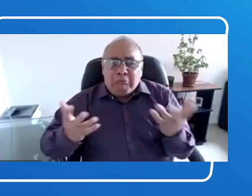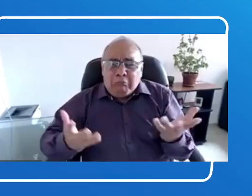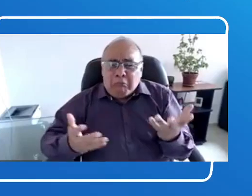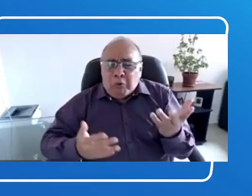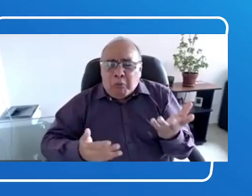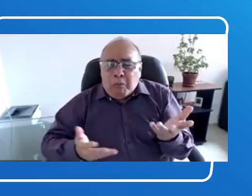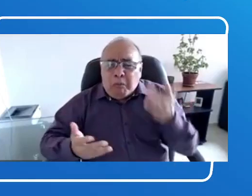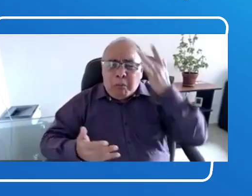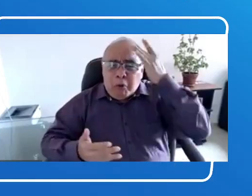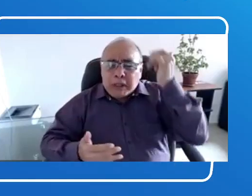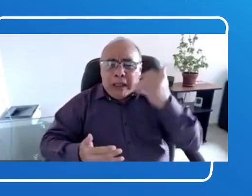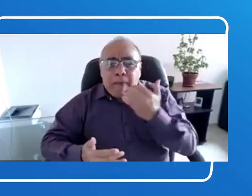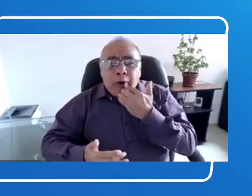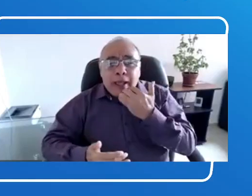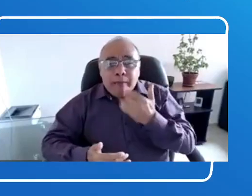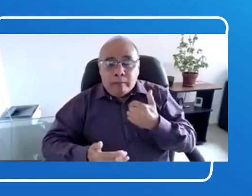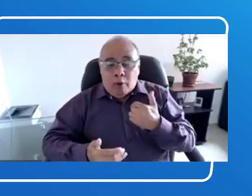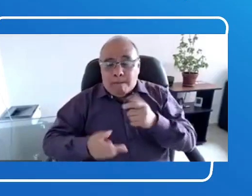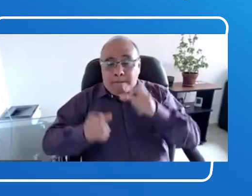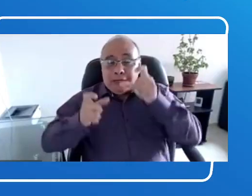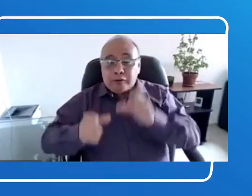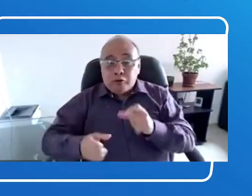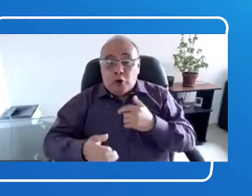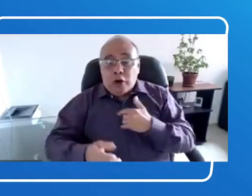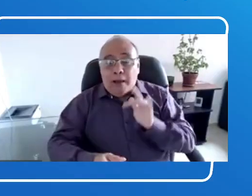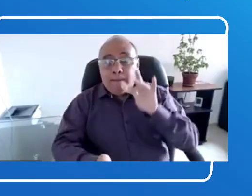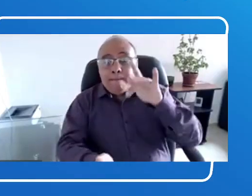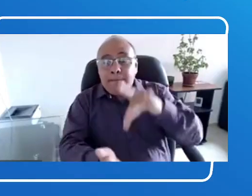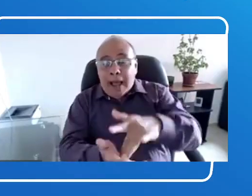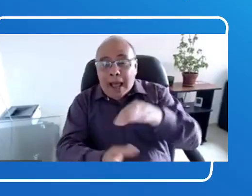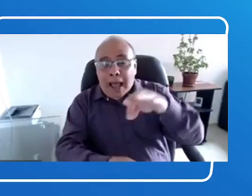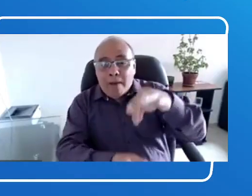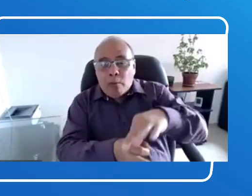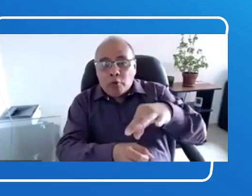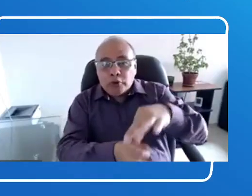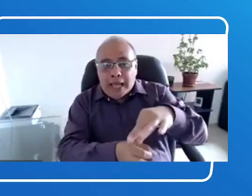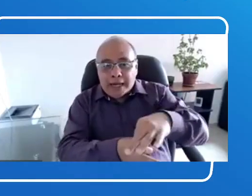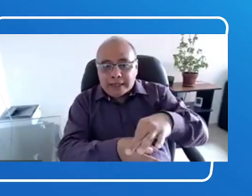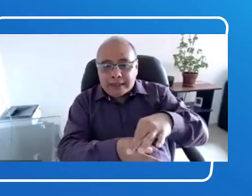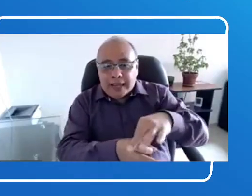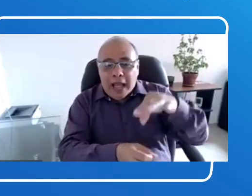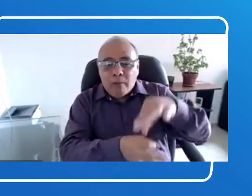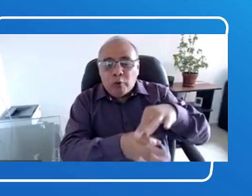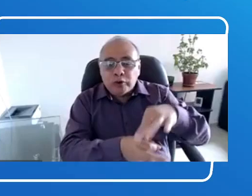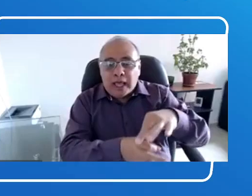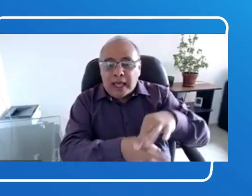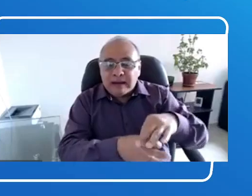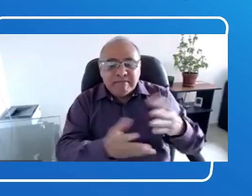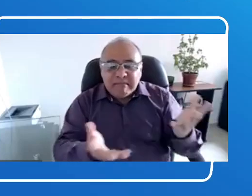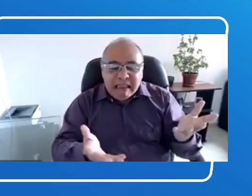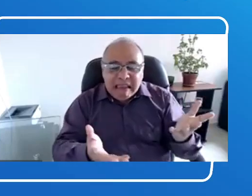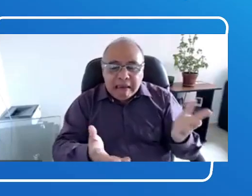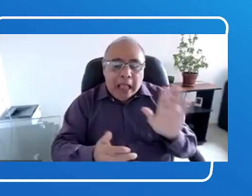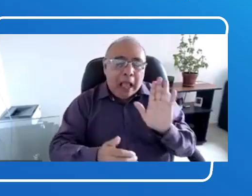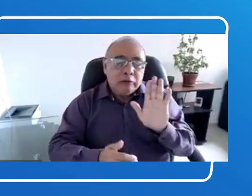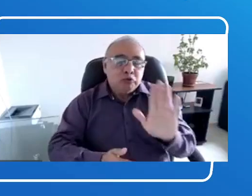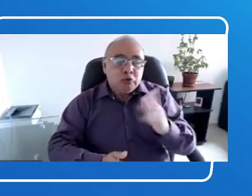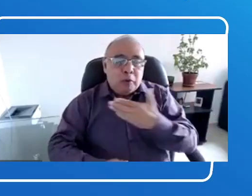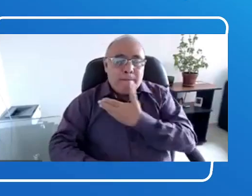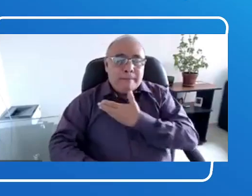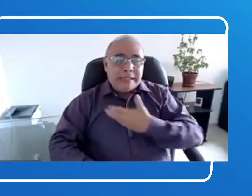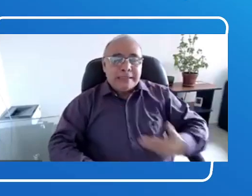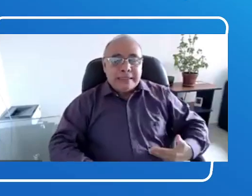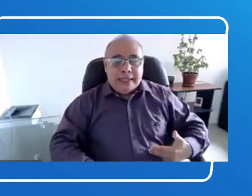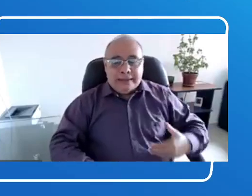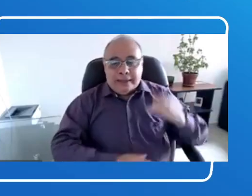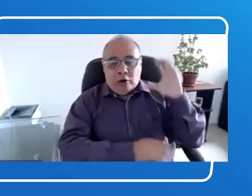Las personas sordas en nuestro Facebook Live nos están dejando los diferentes comentarios y nos dicen que, por ejemplo, cuando ellos